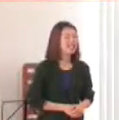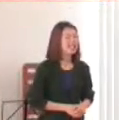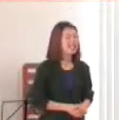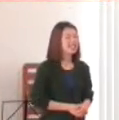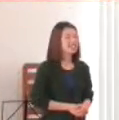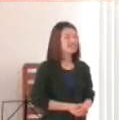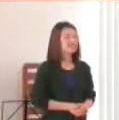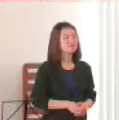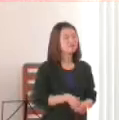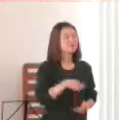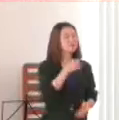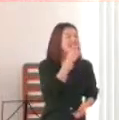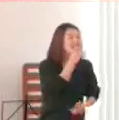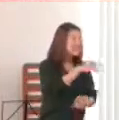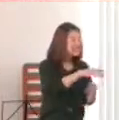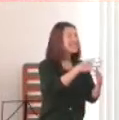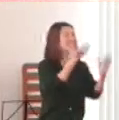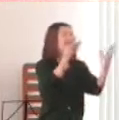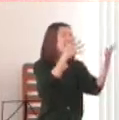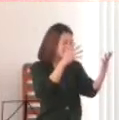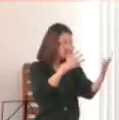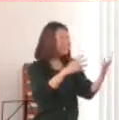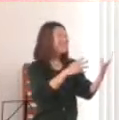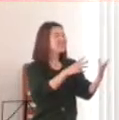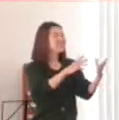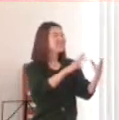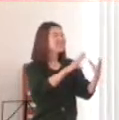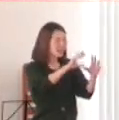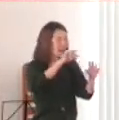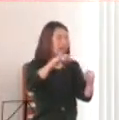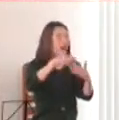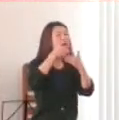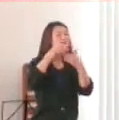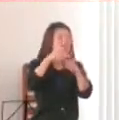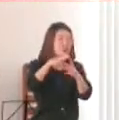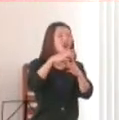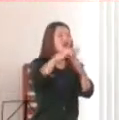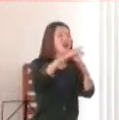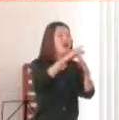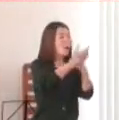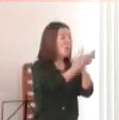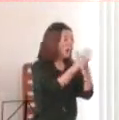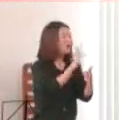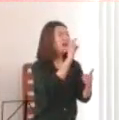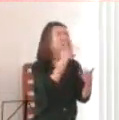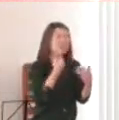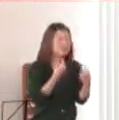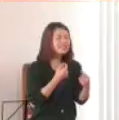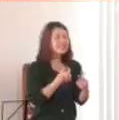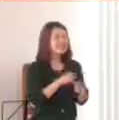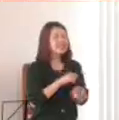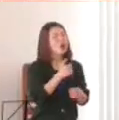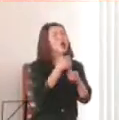私50歳でこんなに病気があるんですけど、こんなに安くていいんですか、あんなケチな保険じゃないです、